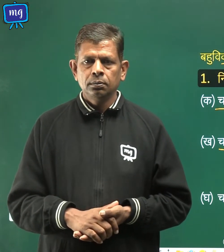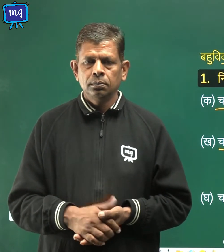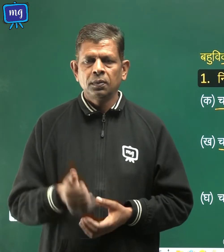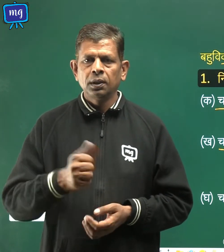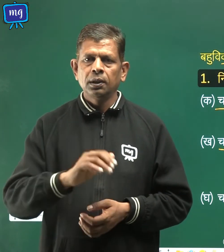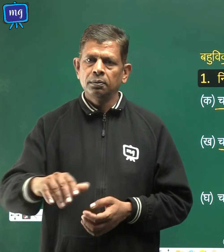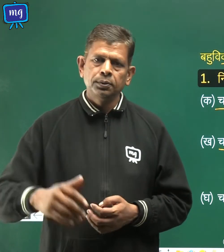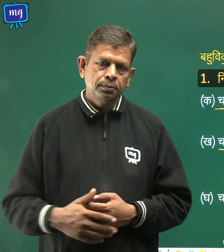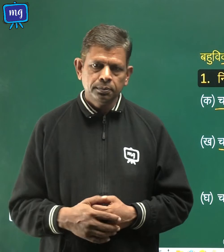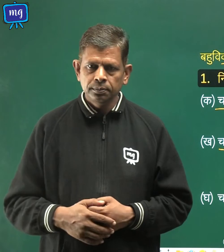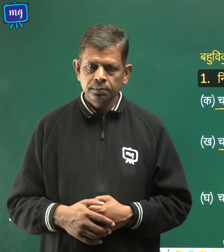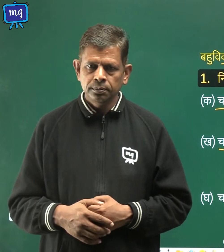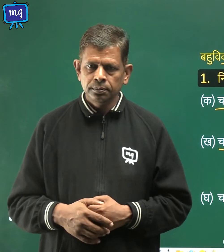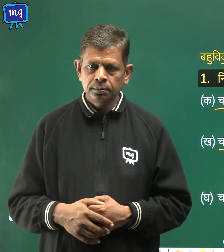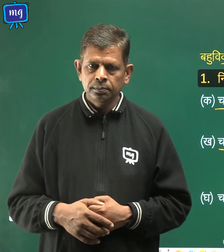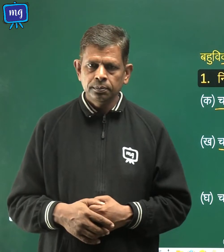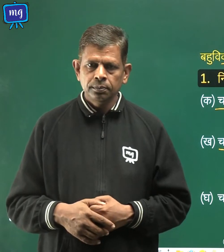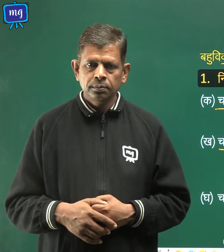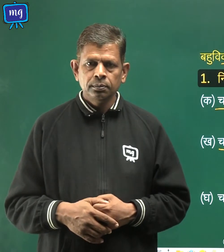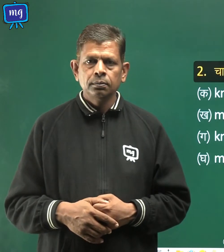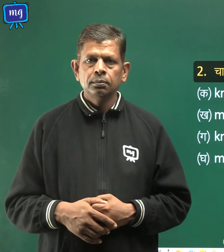ठीक है बच्चों।